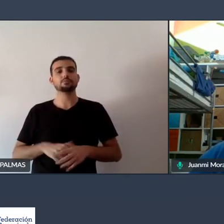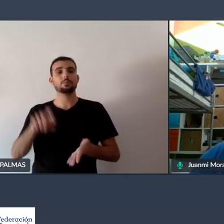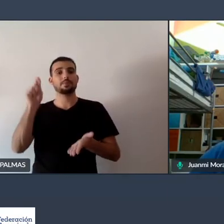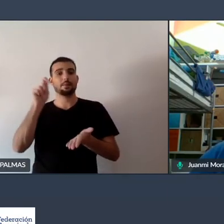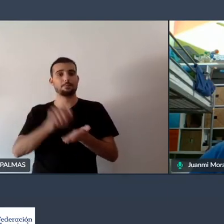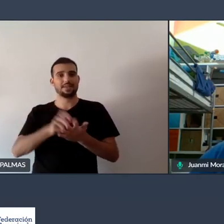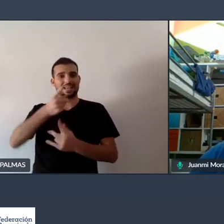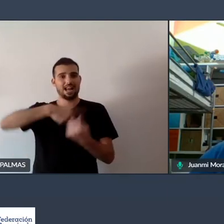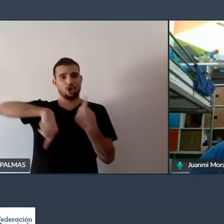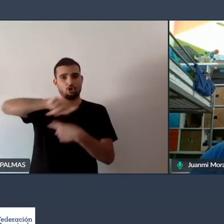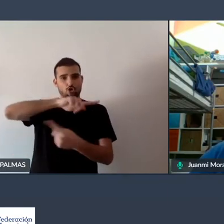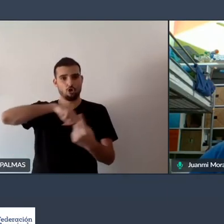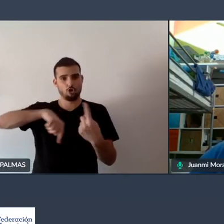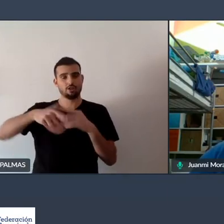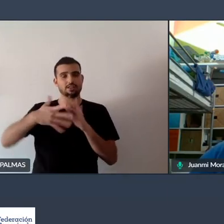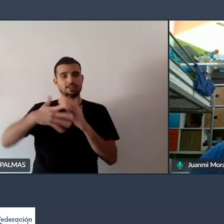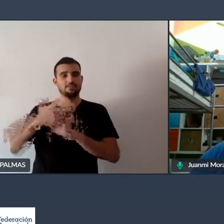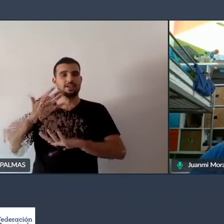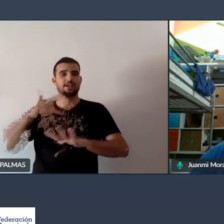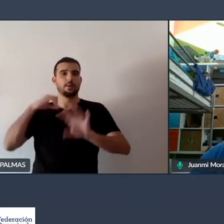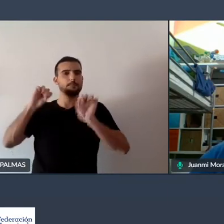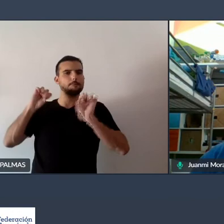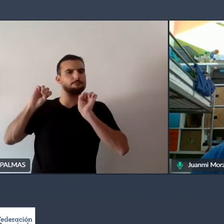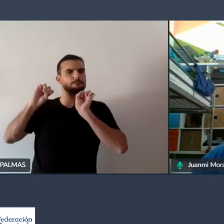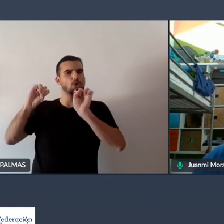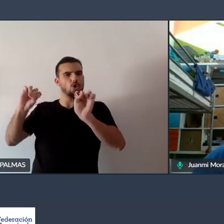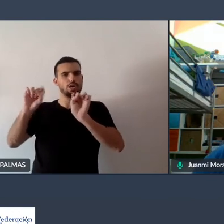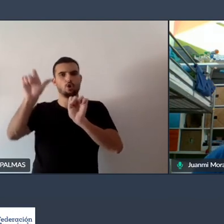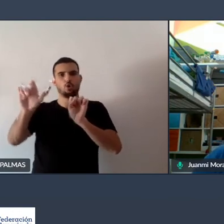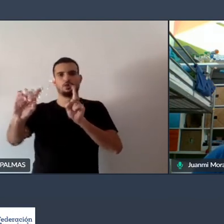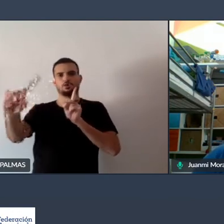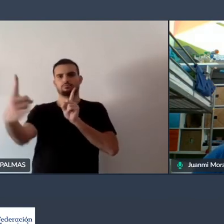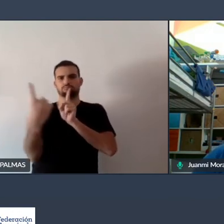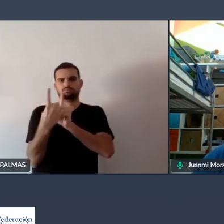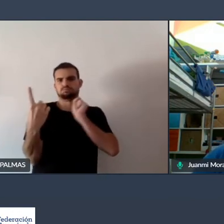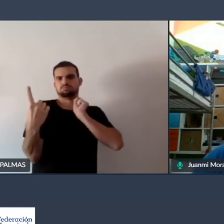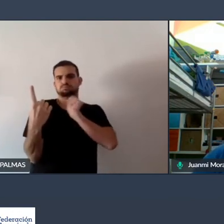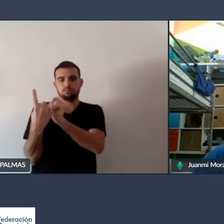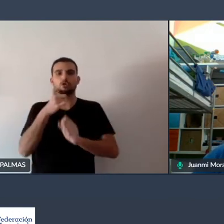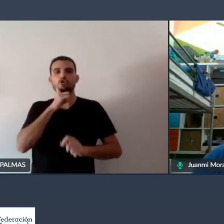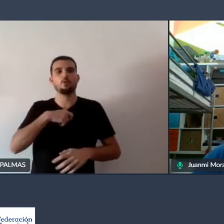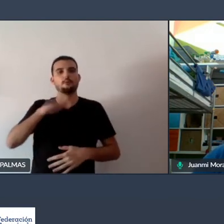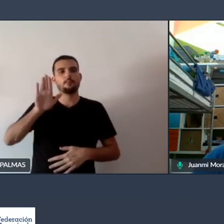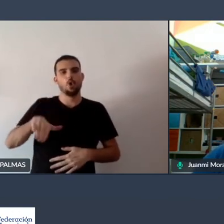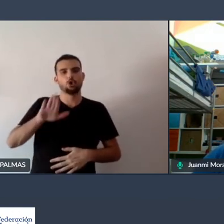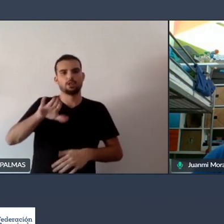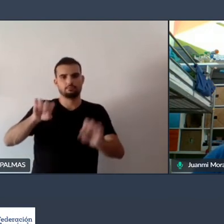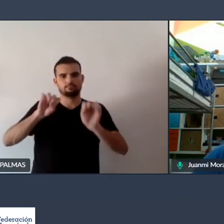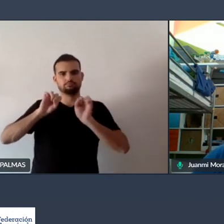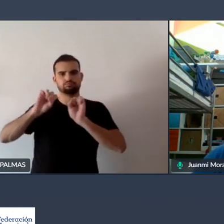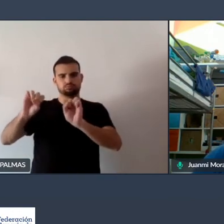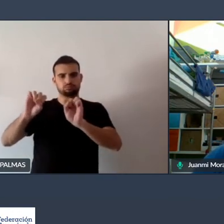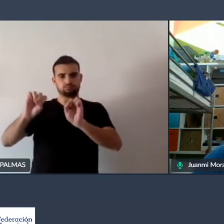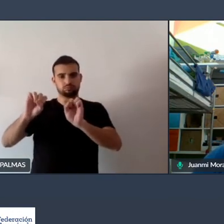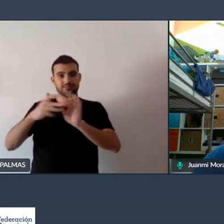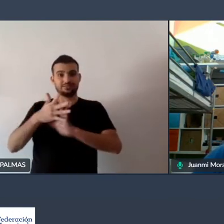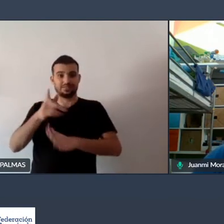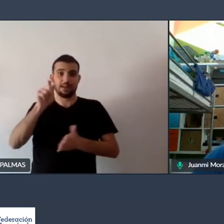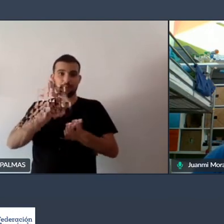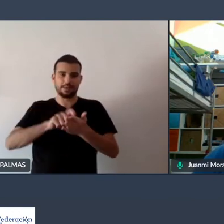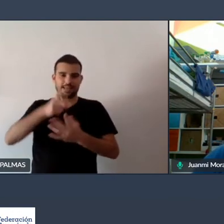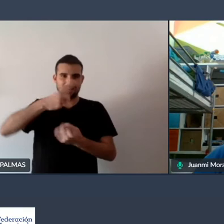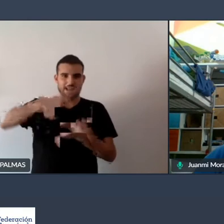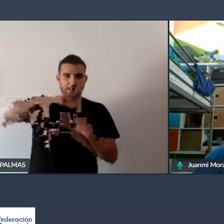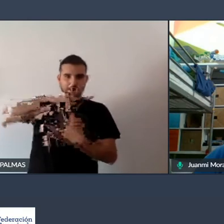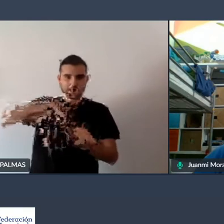El pick and roll es el bloqueo que se produce a un jugador con bote. A partir de ese pick and roll, ese bloqueo